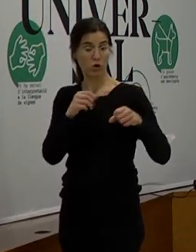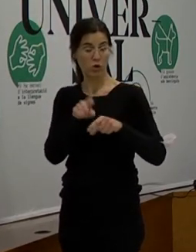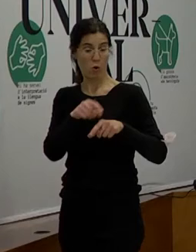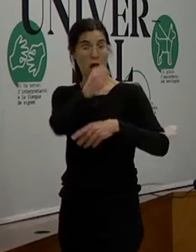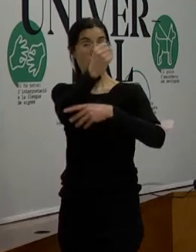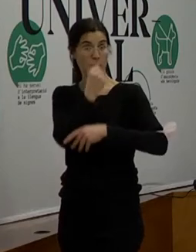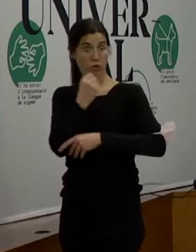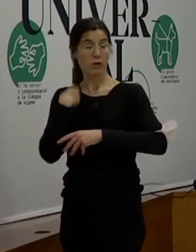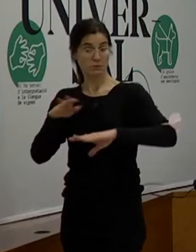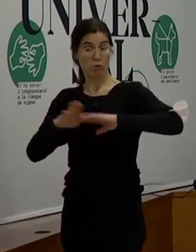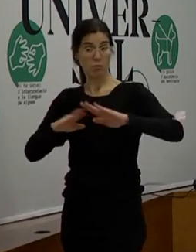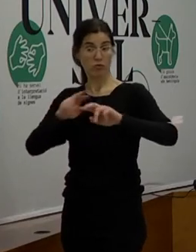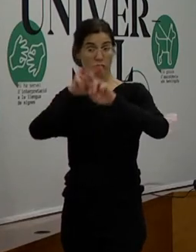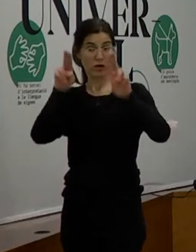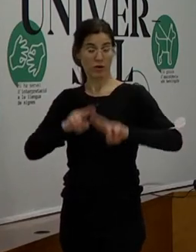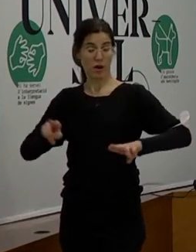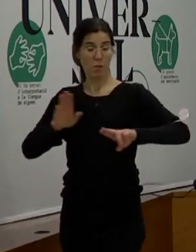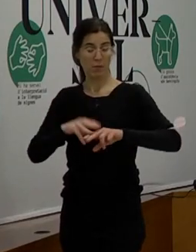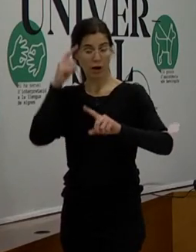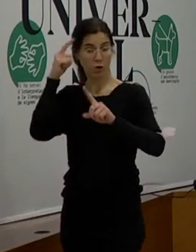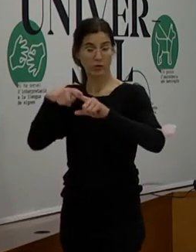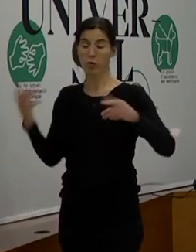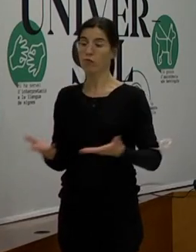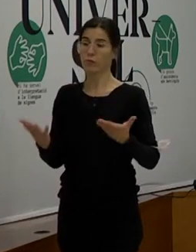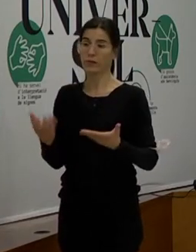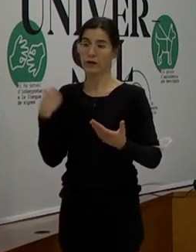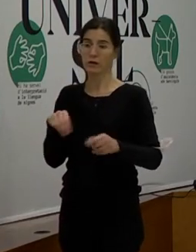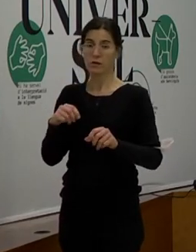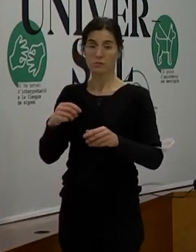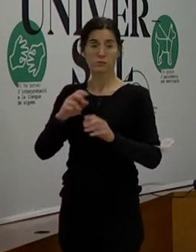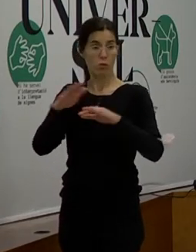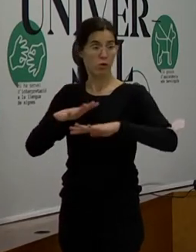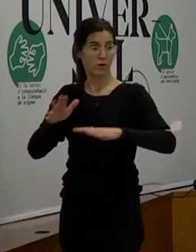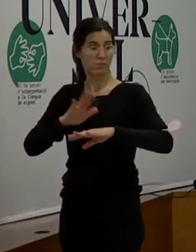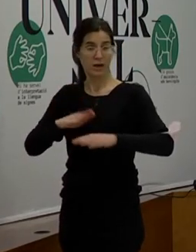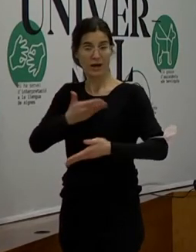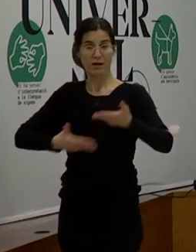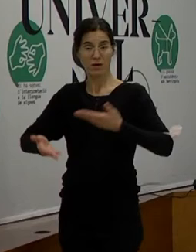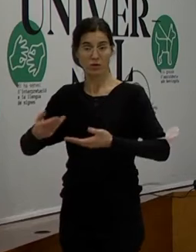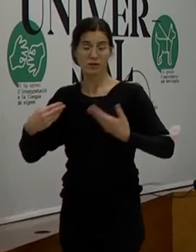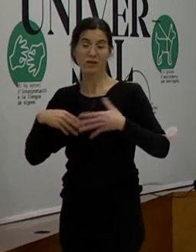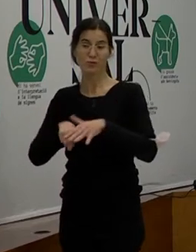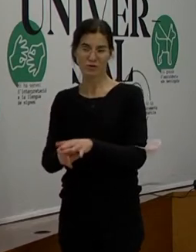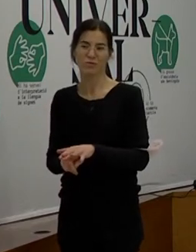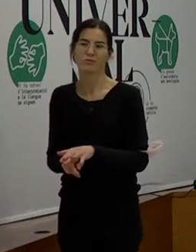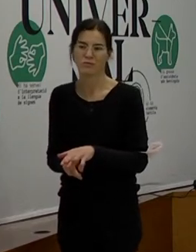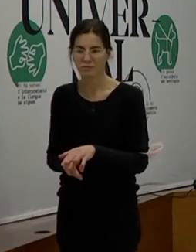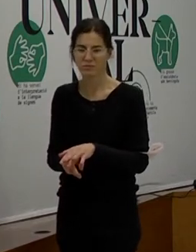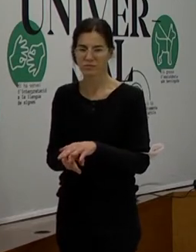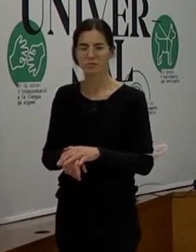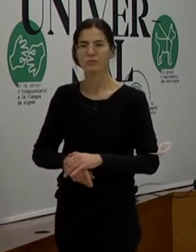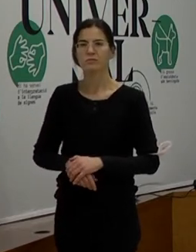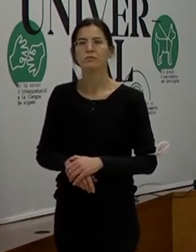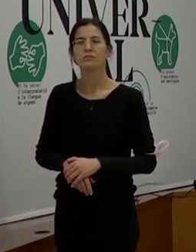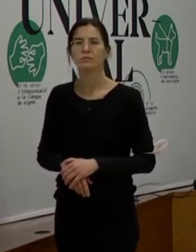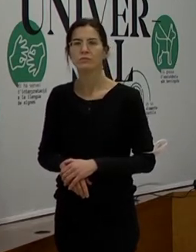respaldats per el moviment internacional per poder fomentar aquest moviment de canviadores inclusivos. Vale?